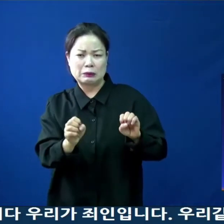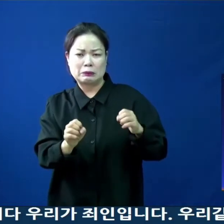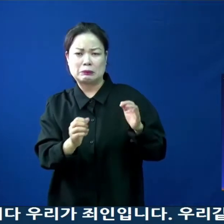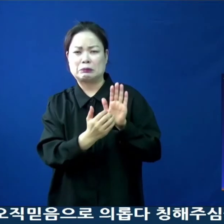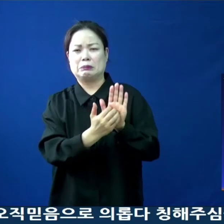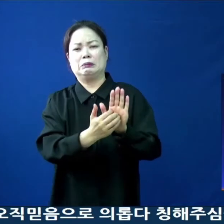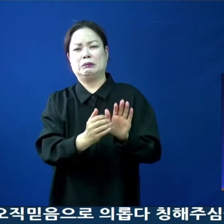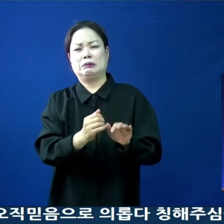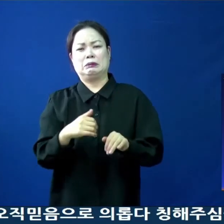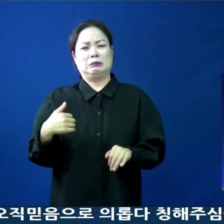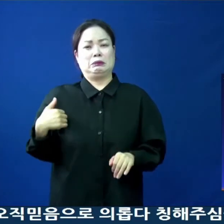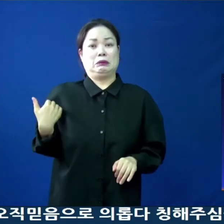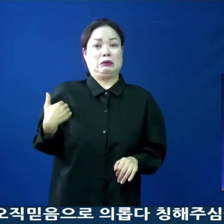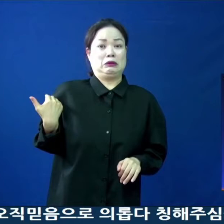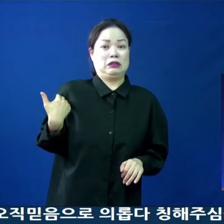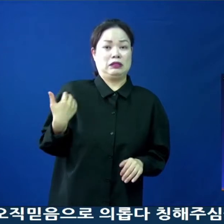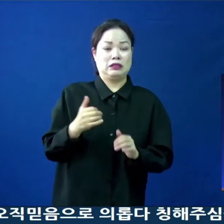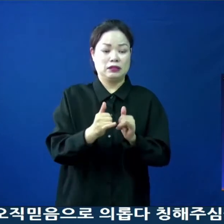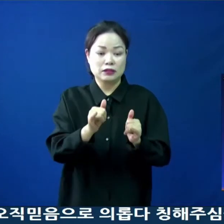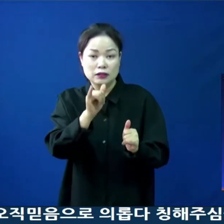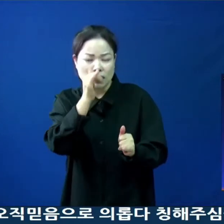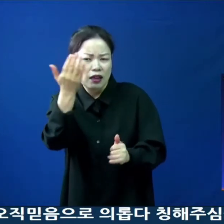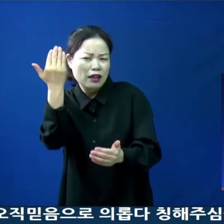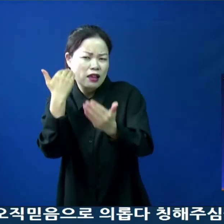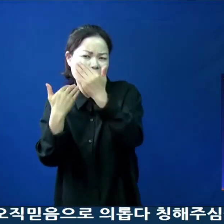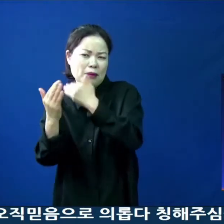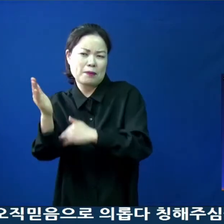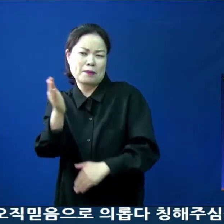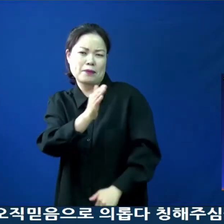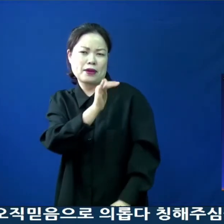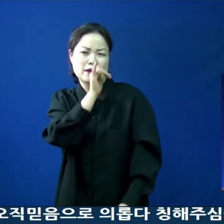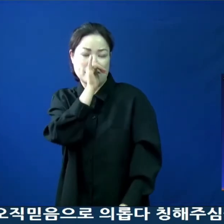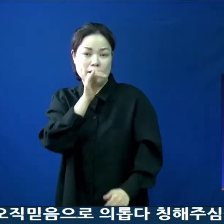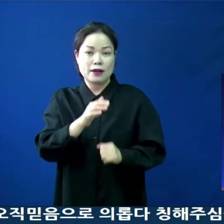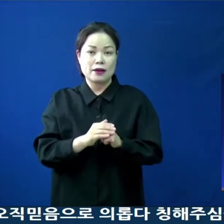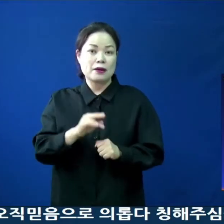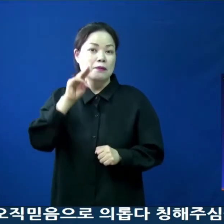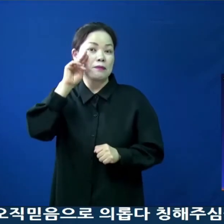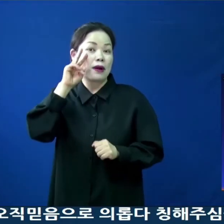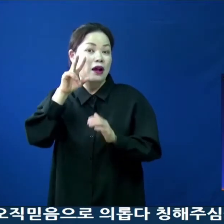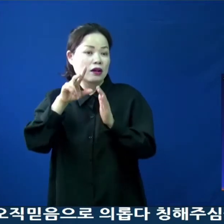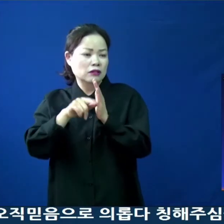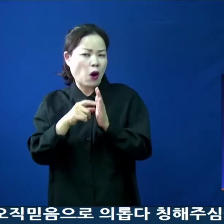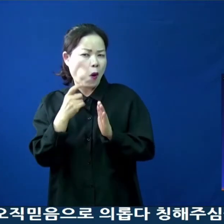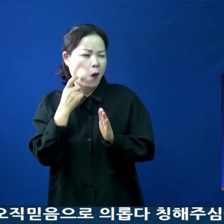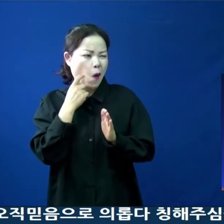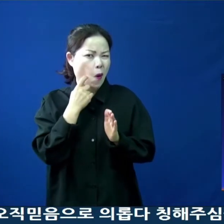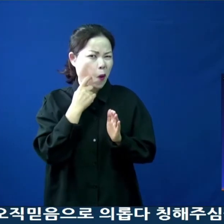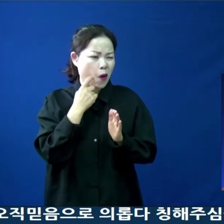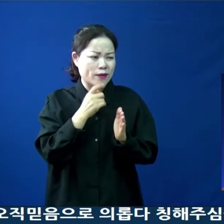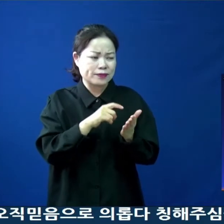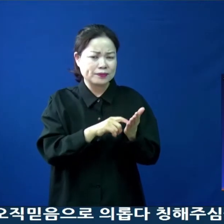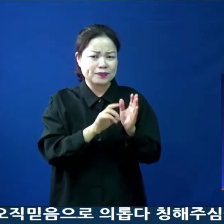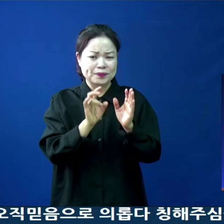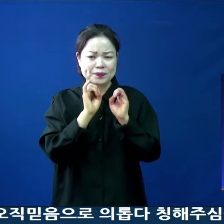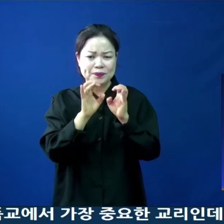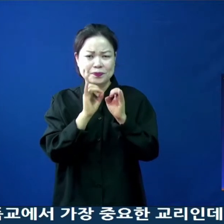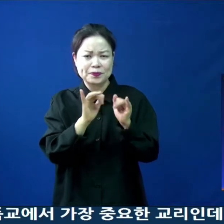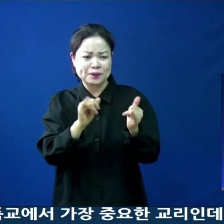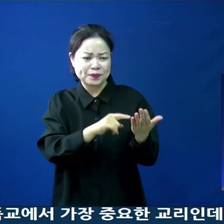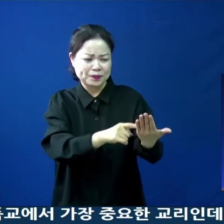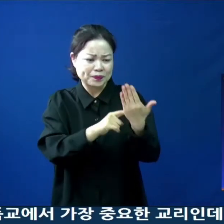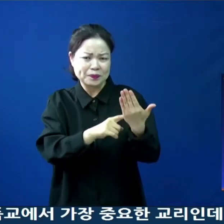더러 있습니다. 옛날부터 있어 왔습니다. 바울 시대에도 거짓 선지자들이 나타나서 주장을